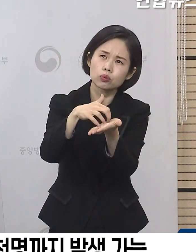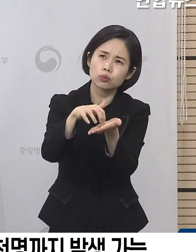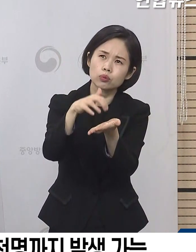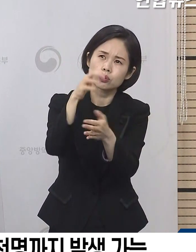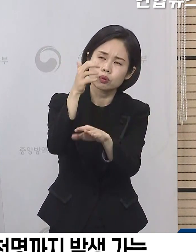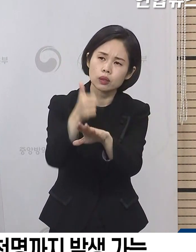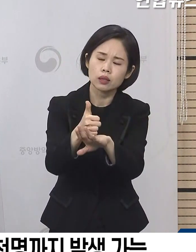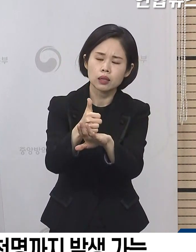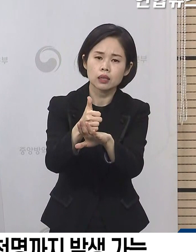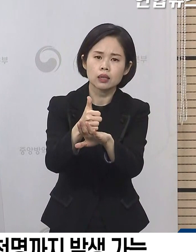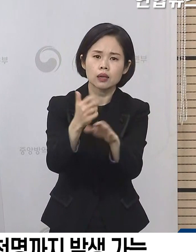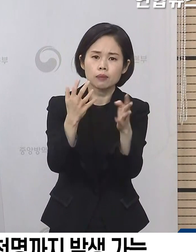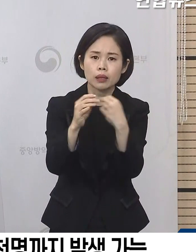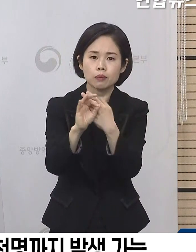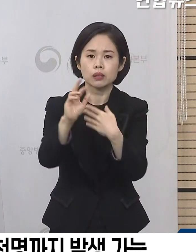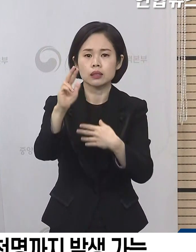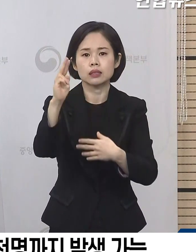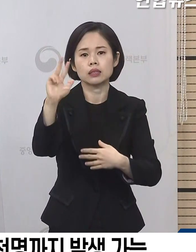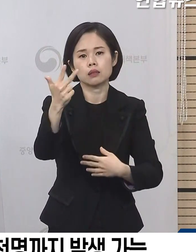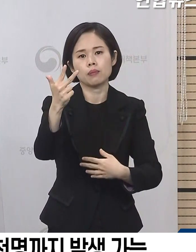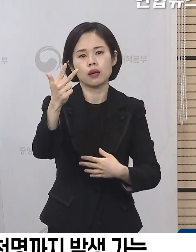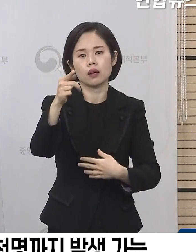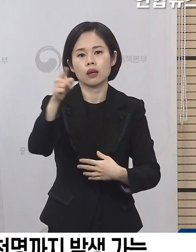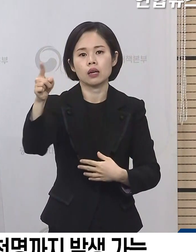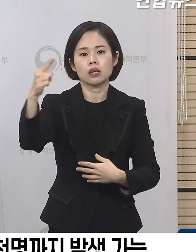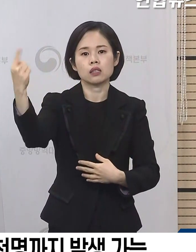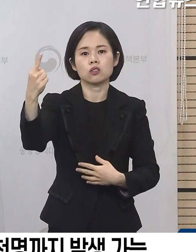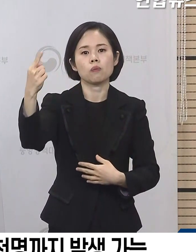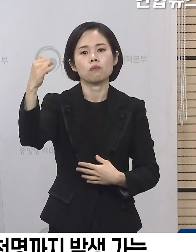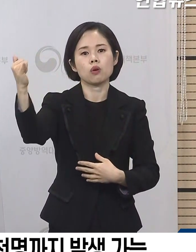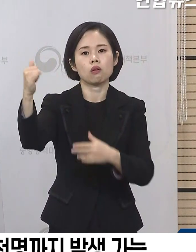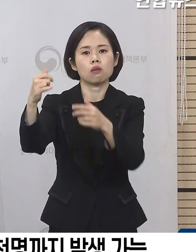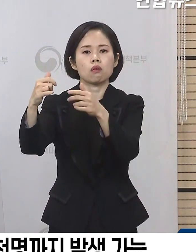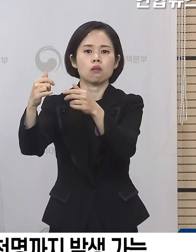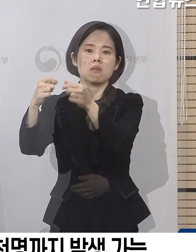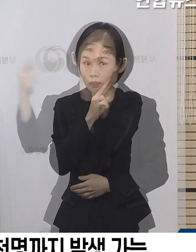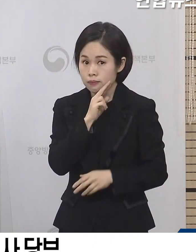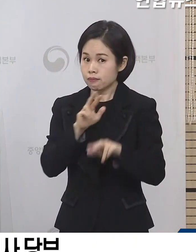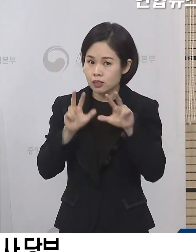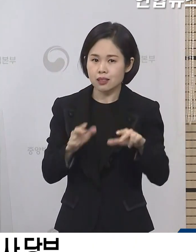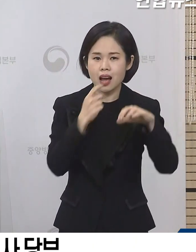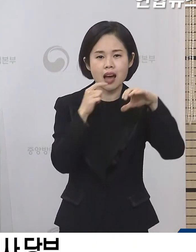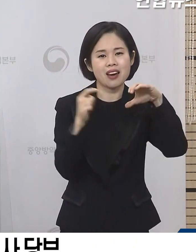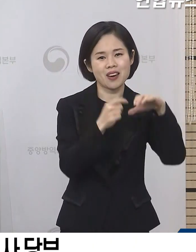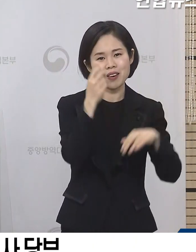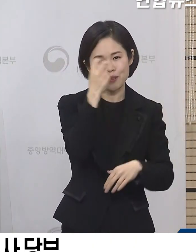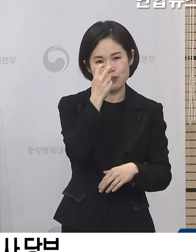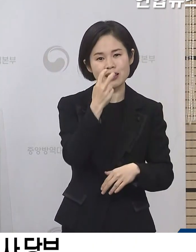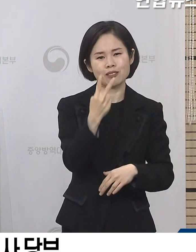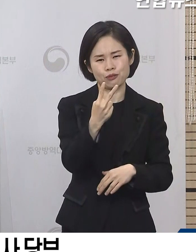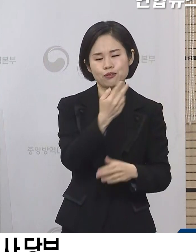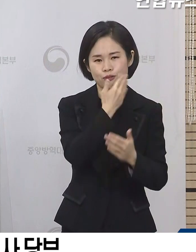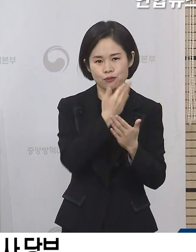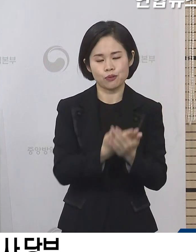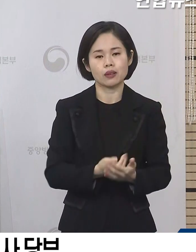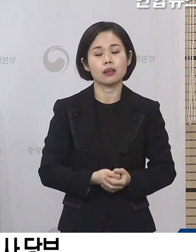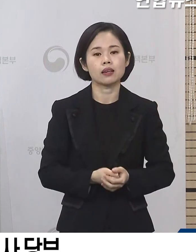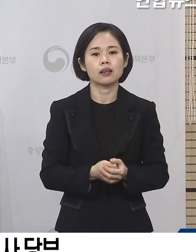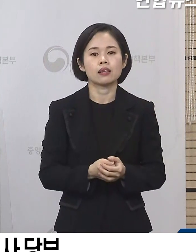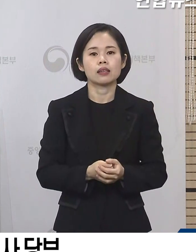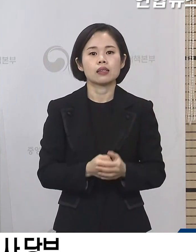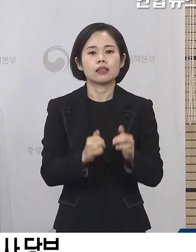어 많게는 700 에서 첫 면까지도 환자가 발생할 수 있는 그런 수치입니다 사람 간의 만남을 줄여야만